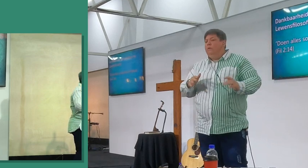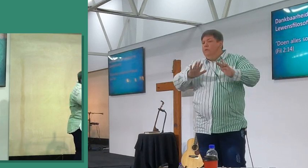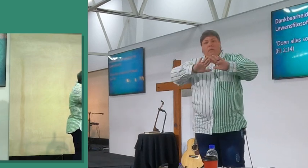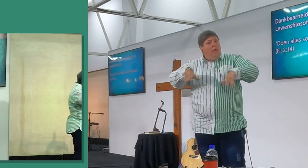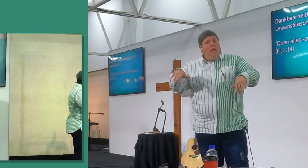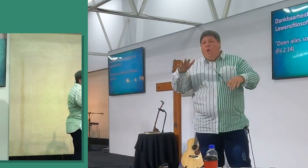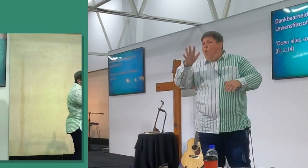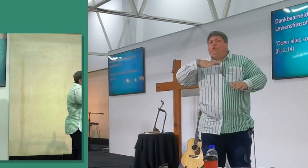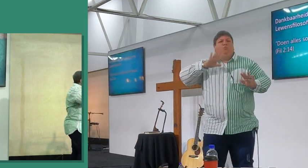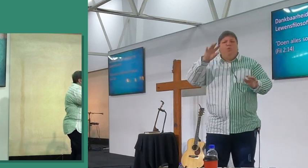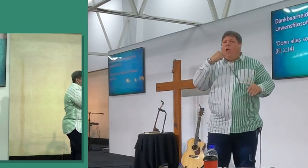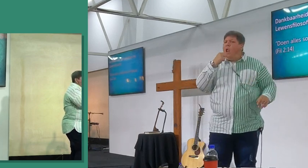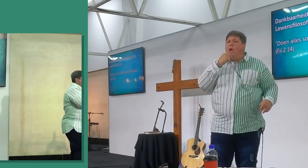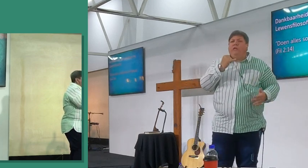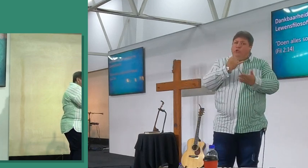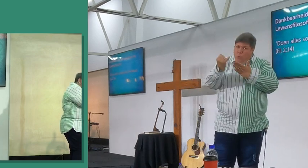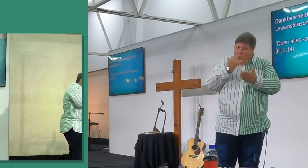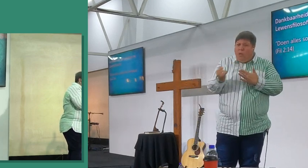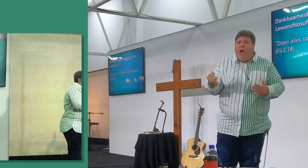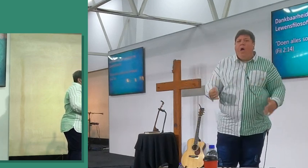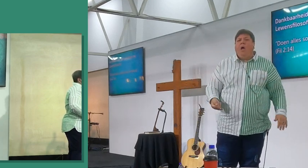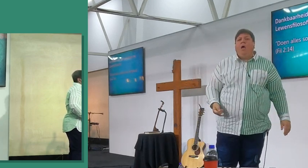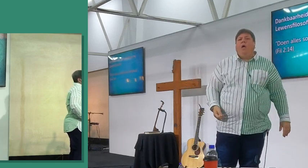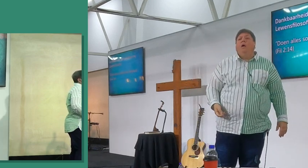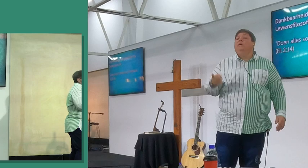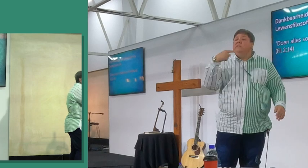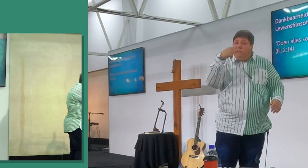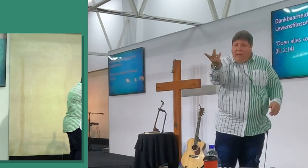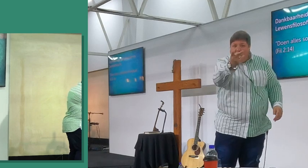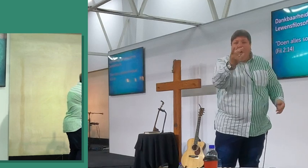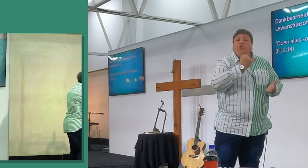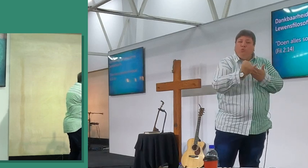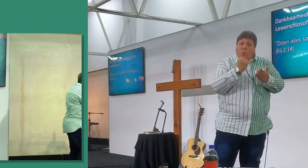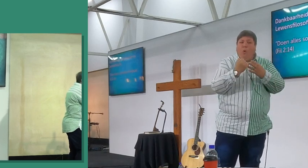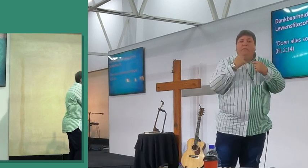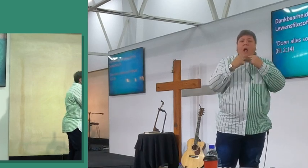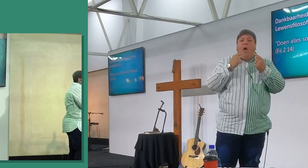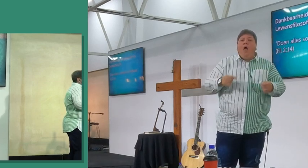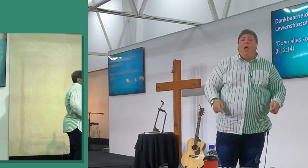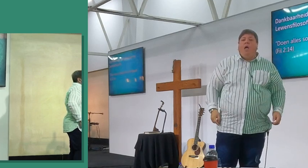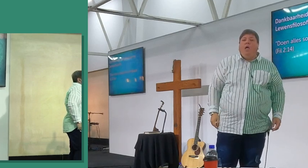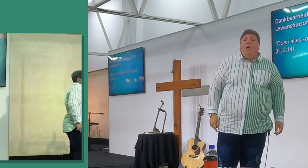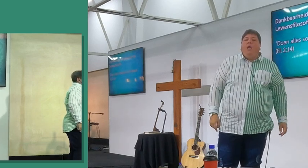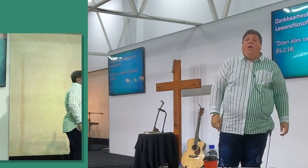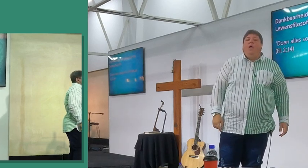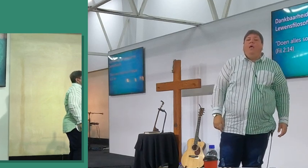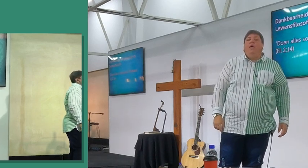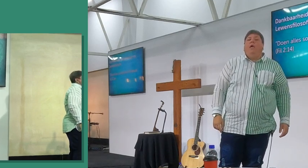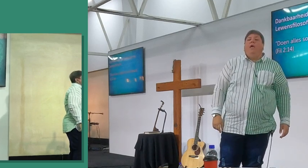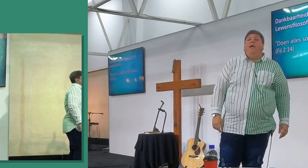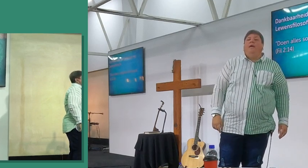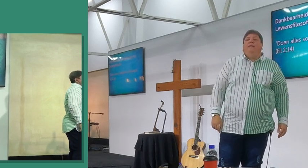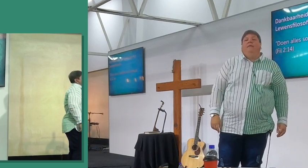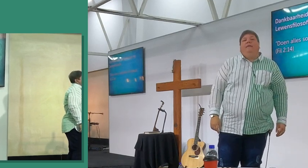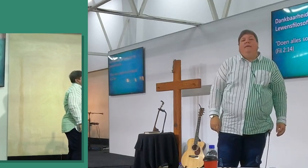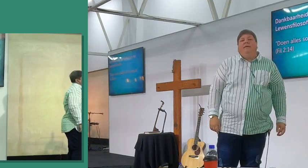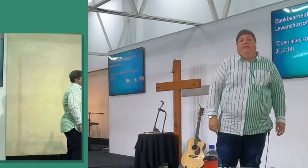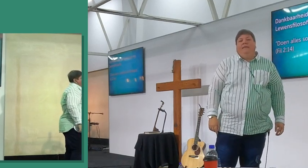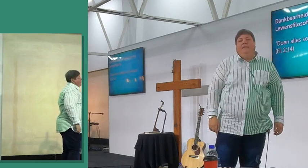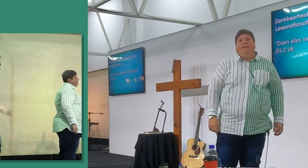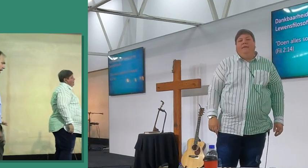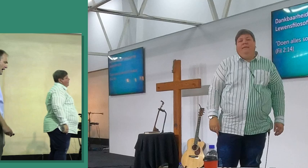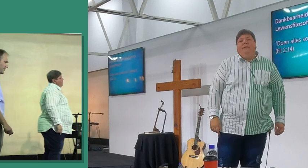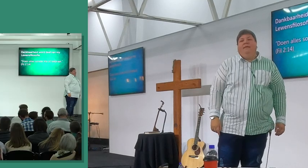en jy mag nie kla nie, dit is een sonde om te kla, sê vir jou langs, dan is een sonde om te kla, dit is een sonde om te kla, woordie, dit is een sonde, sal jylle